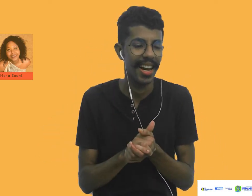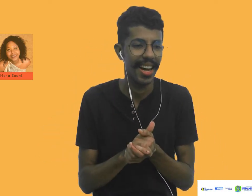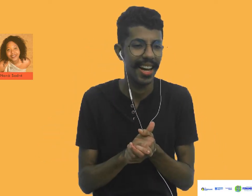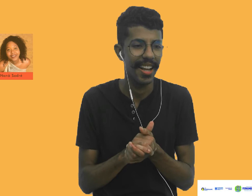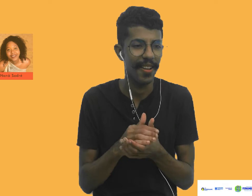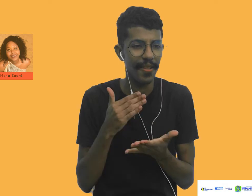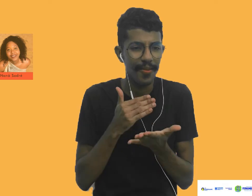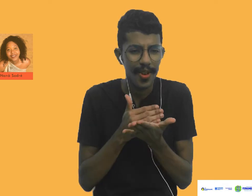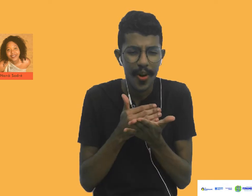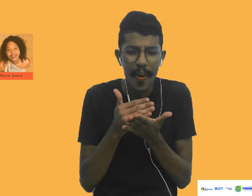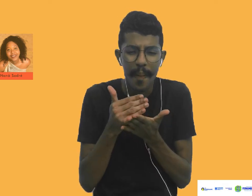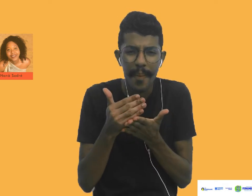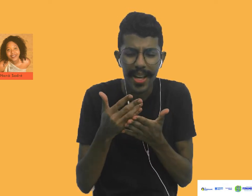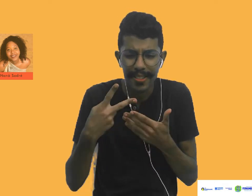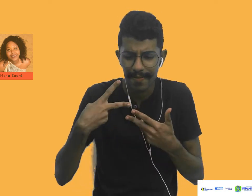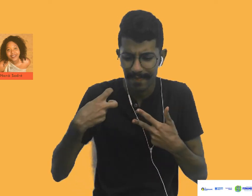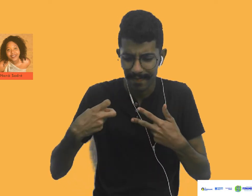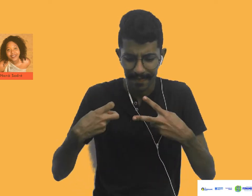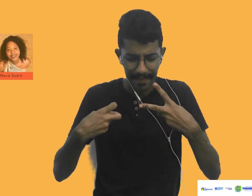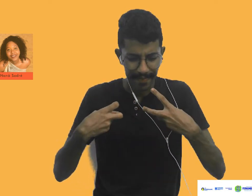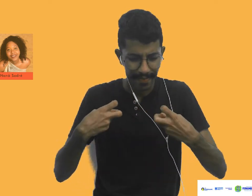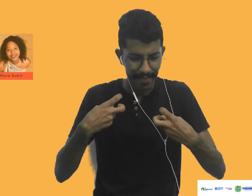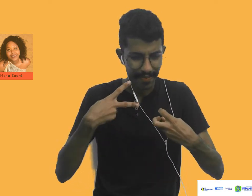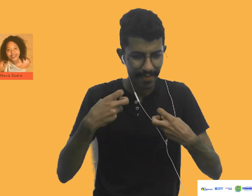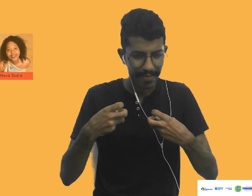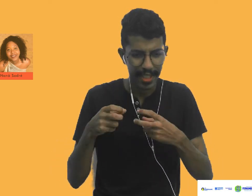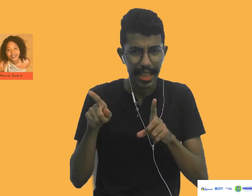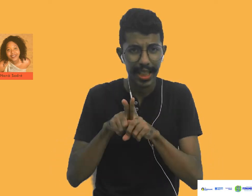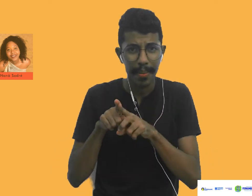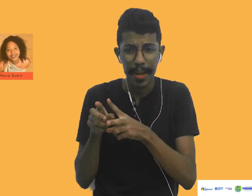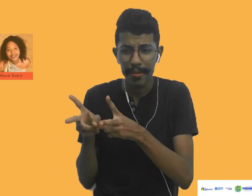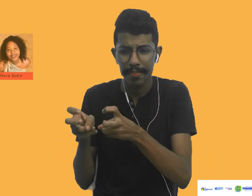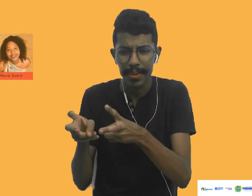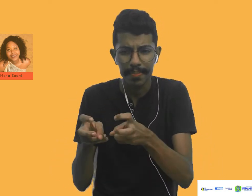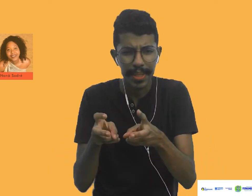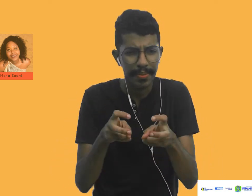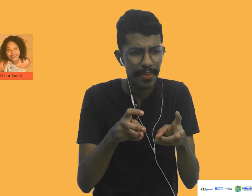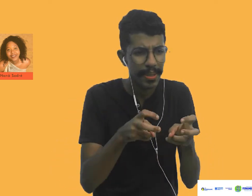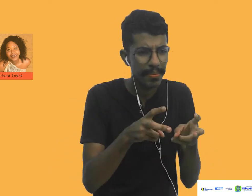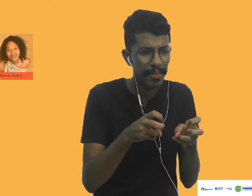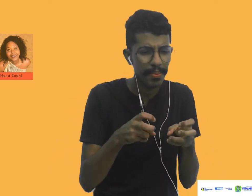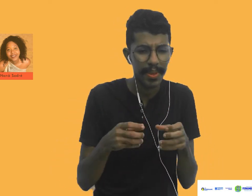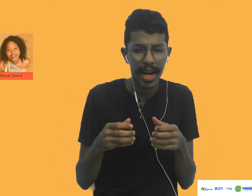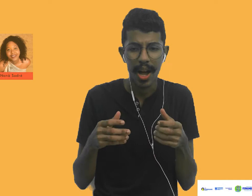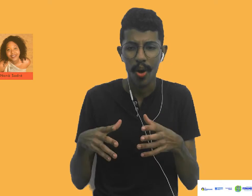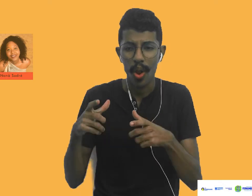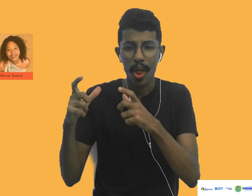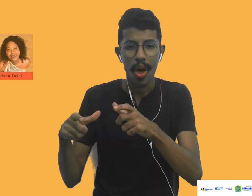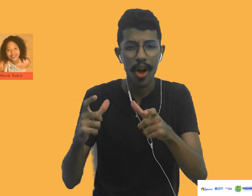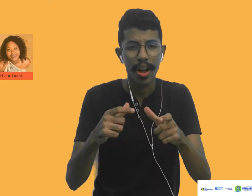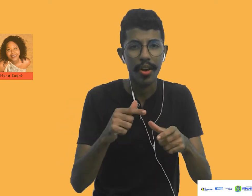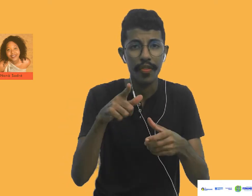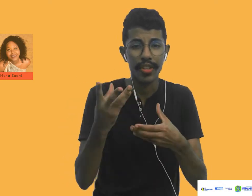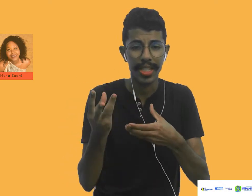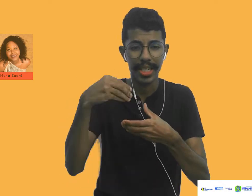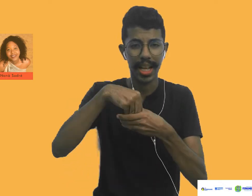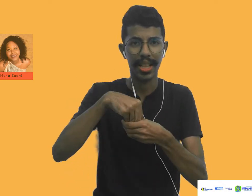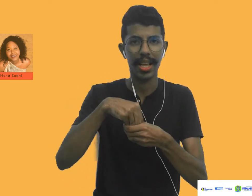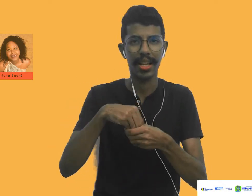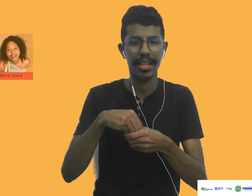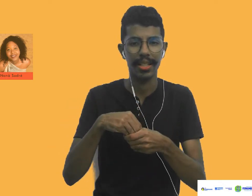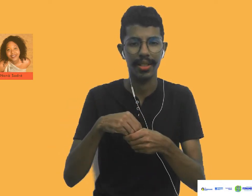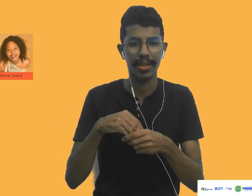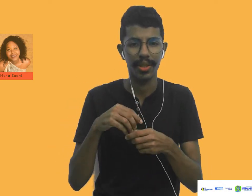Aí eu entendi tudo. Sabe? Você começa a entender o sistema que você está inserida.